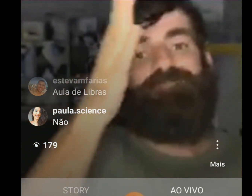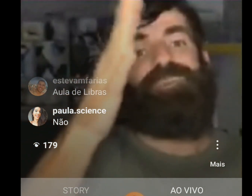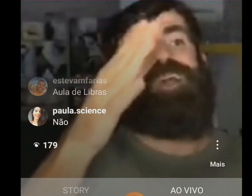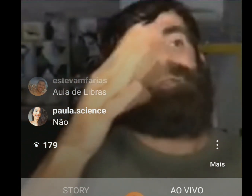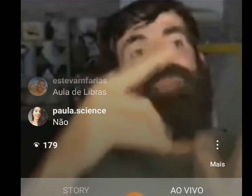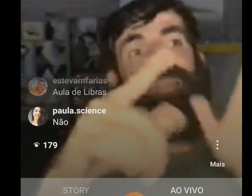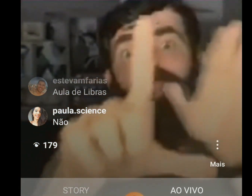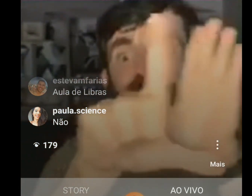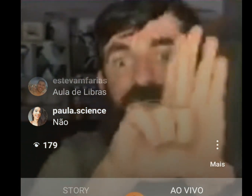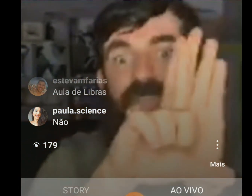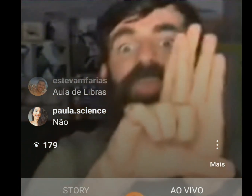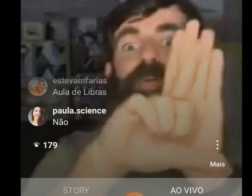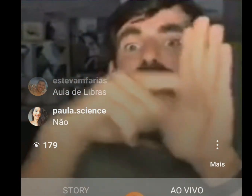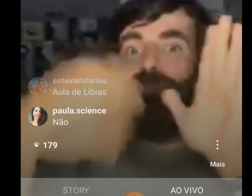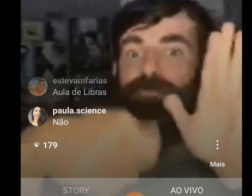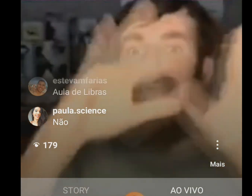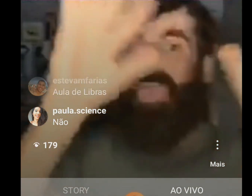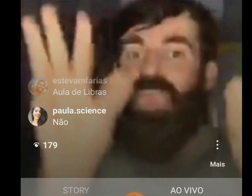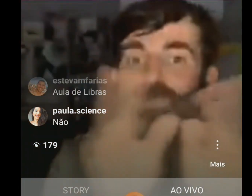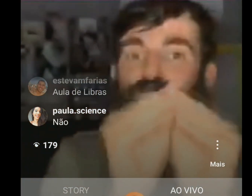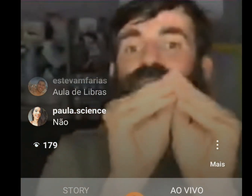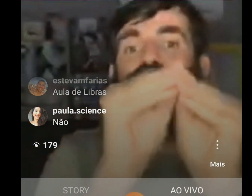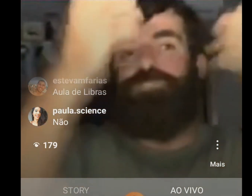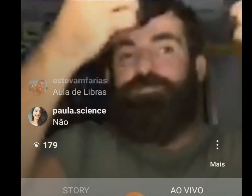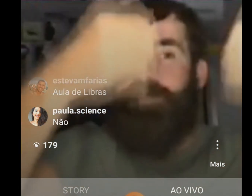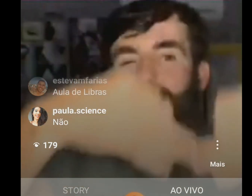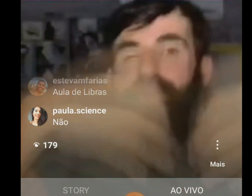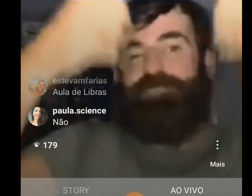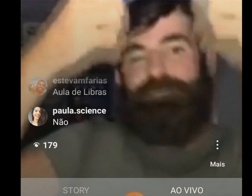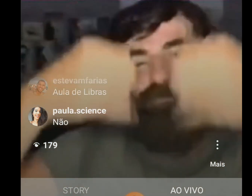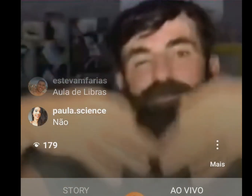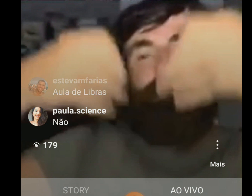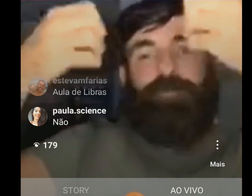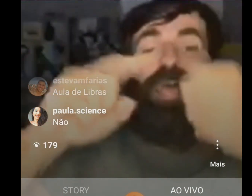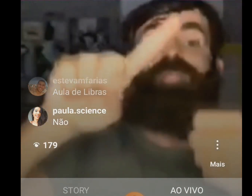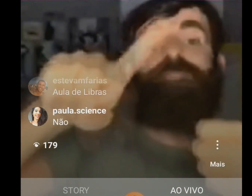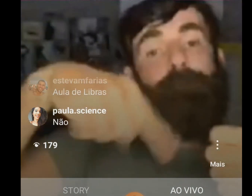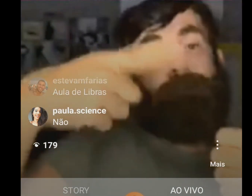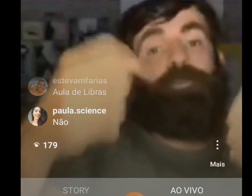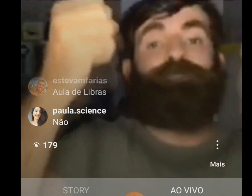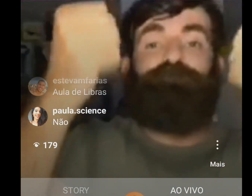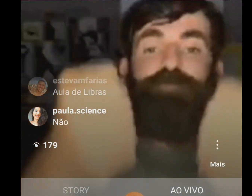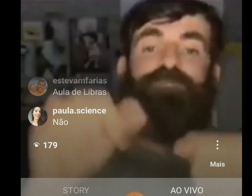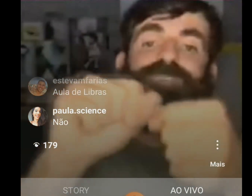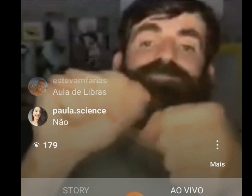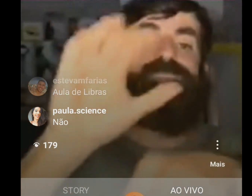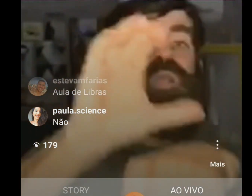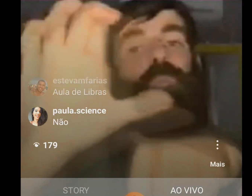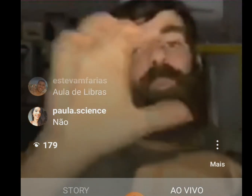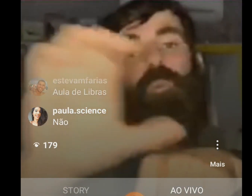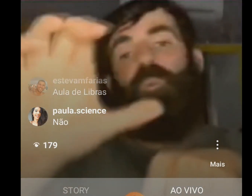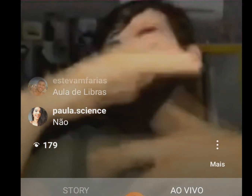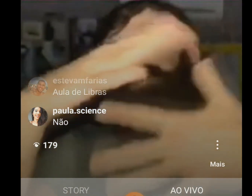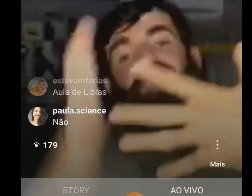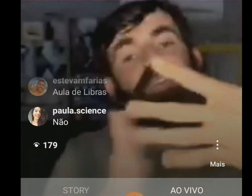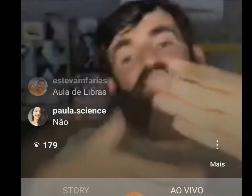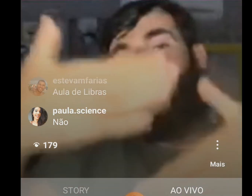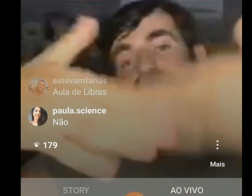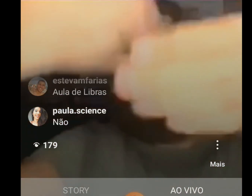palestras com tema na lei para poder explicar às pessoas. E depois de explicar, fazer cursos de